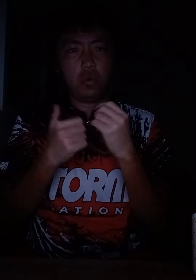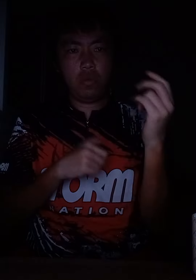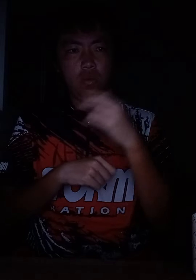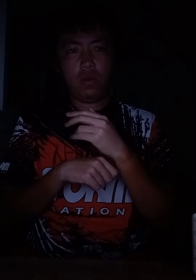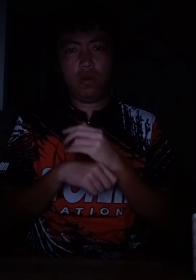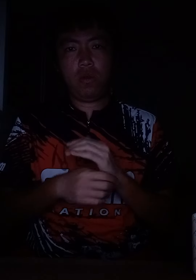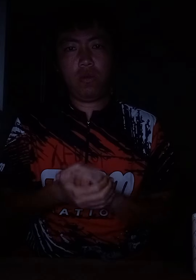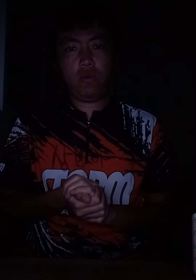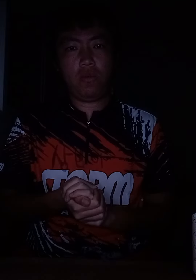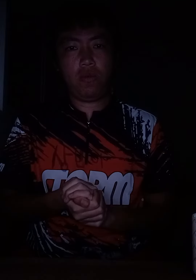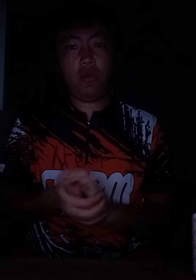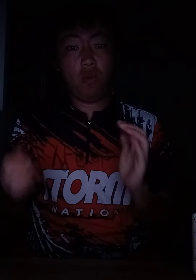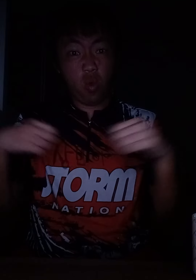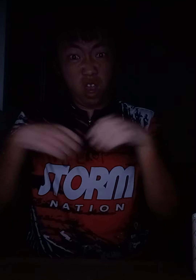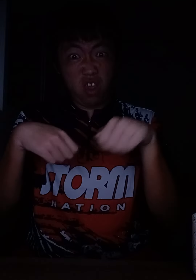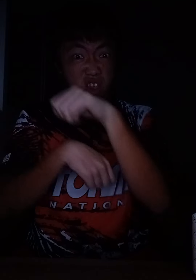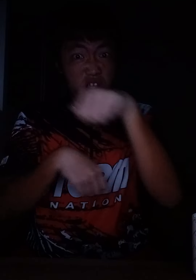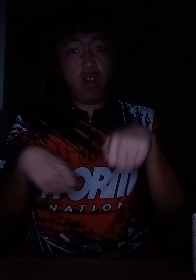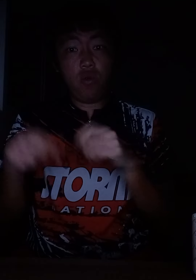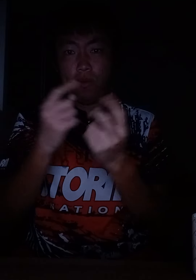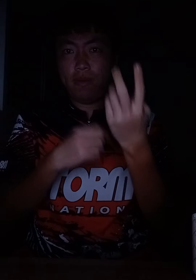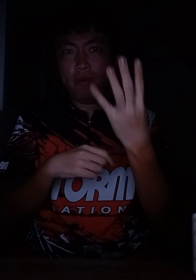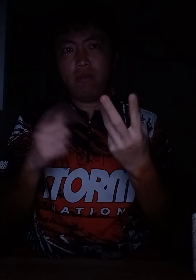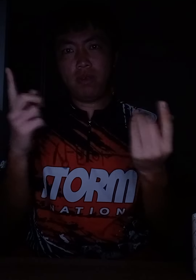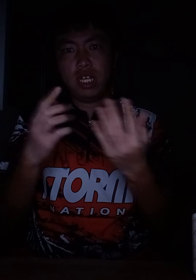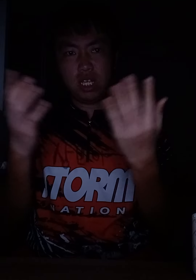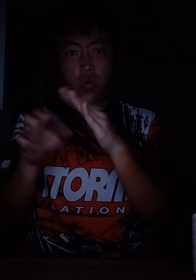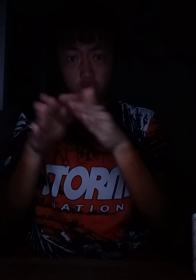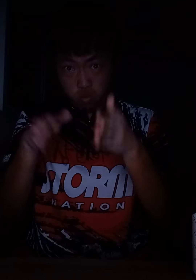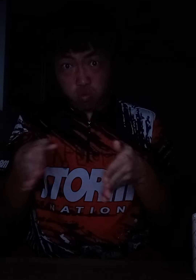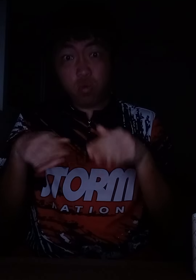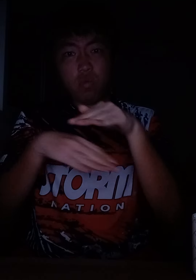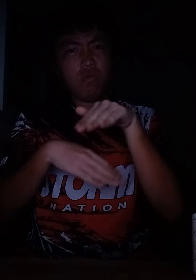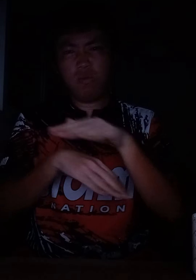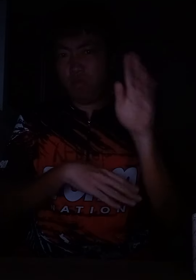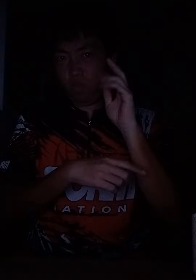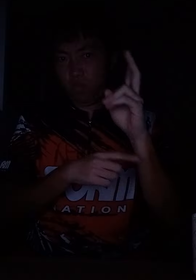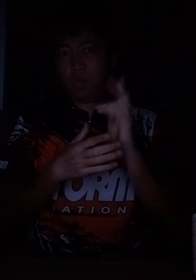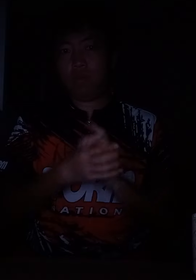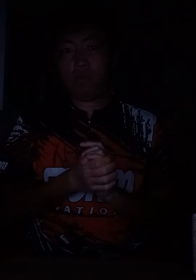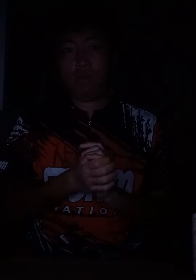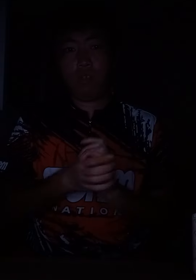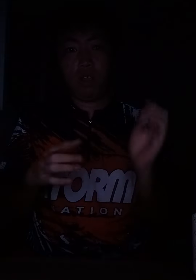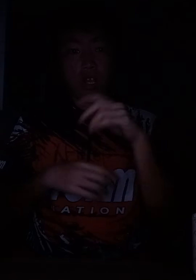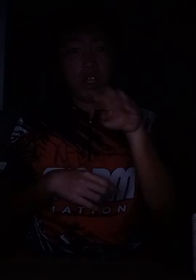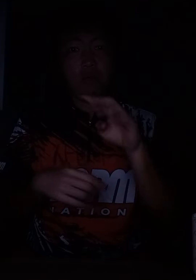입건됐습니다. 폭행이나 상해가 164명으로 절반 가까이 됐습니다. 이 중 40명은